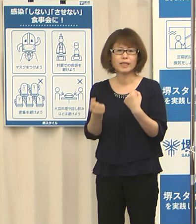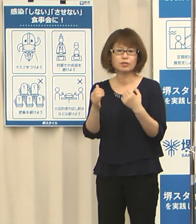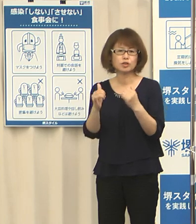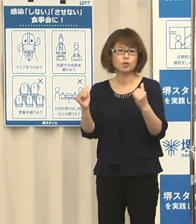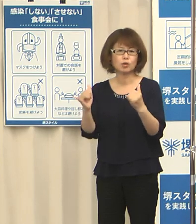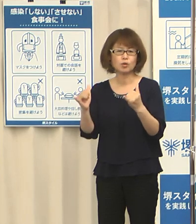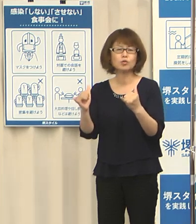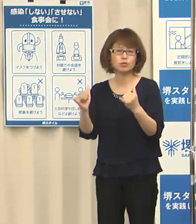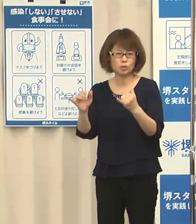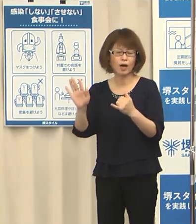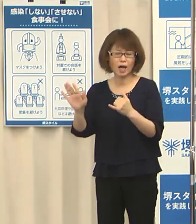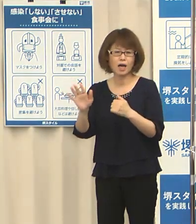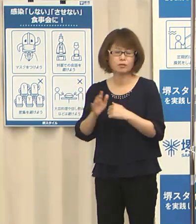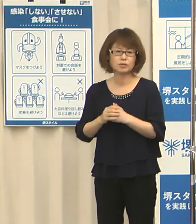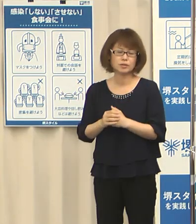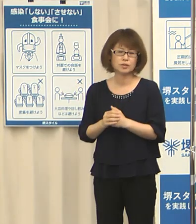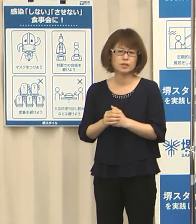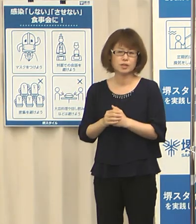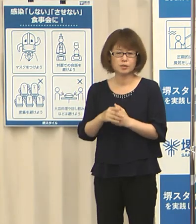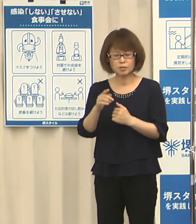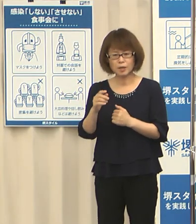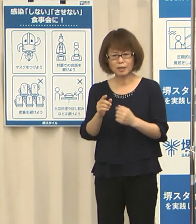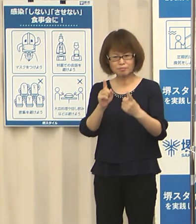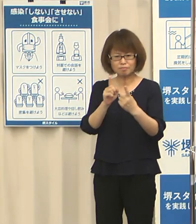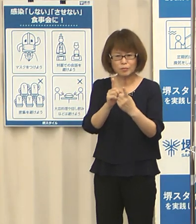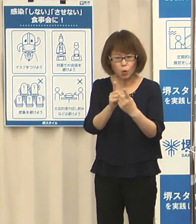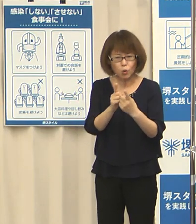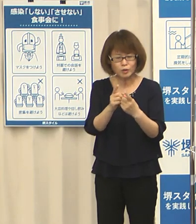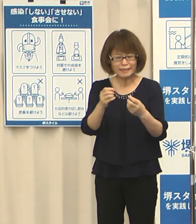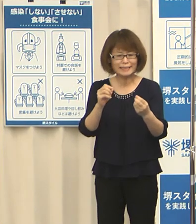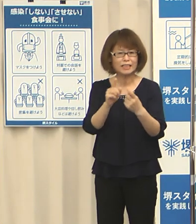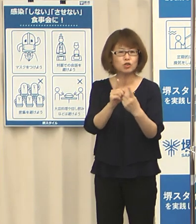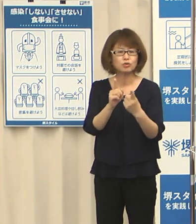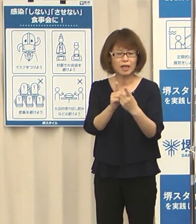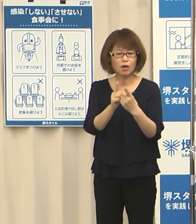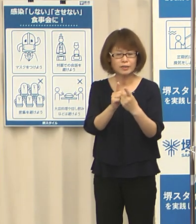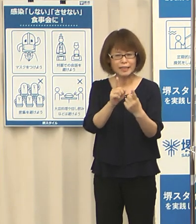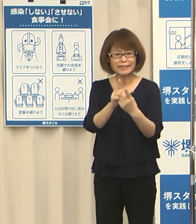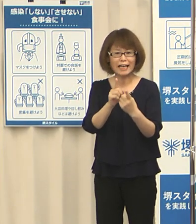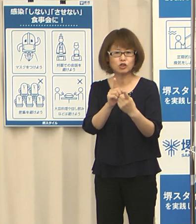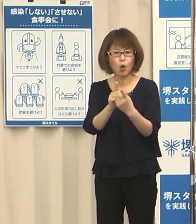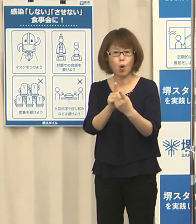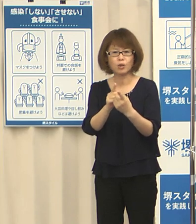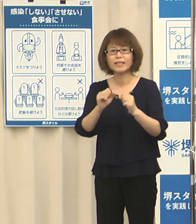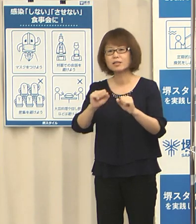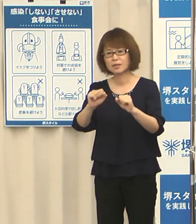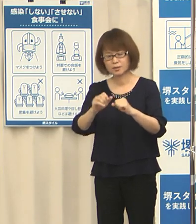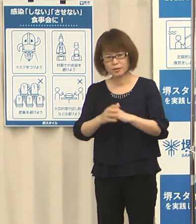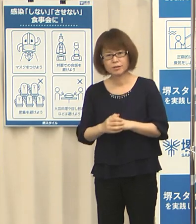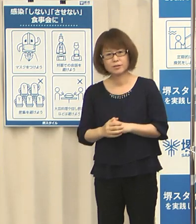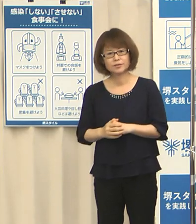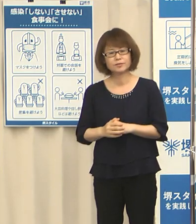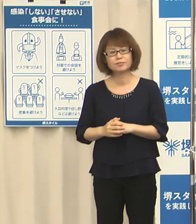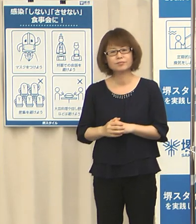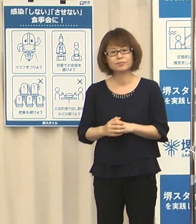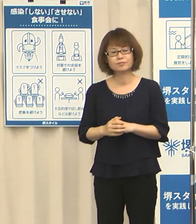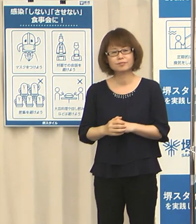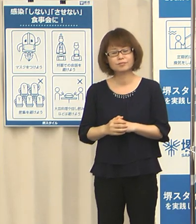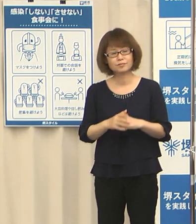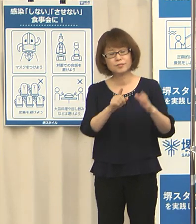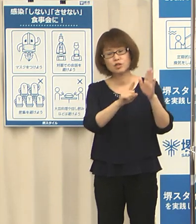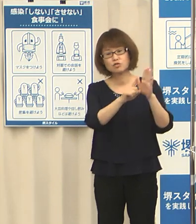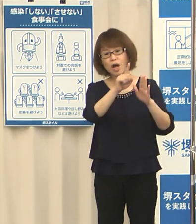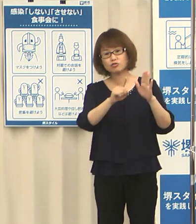りましたが、今は濃厚接触者全員対象としております。その点で言いますと、上のグラフの方